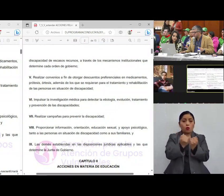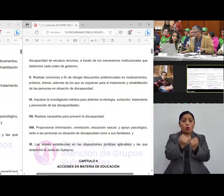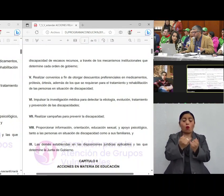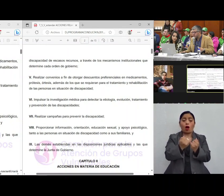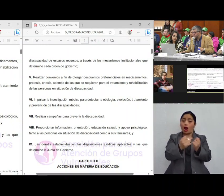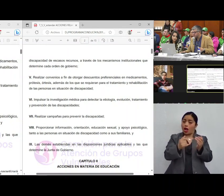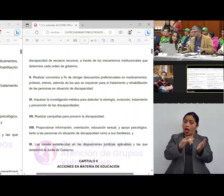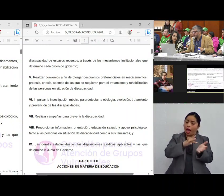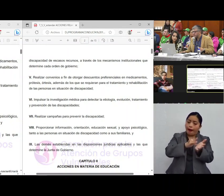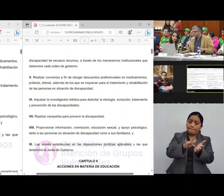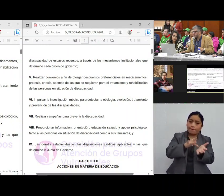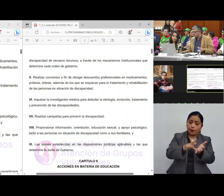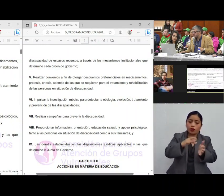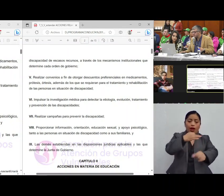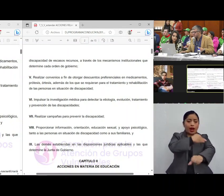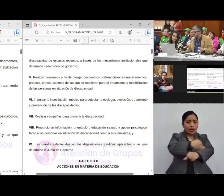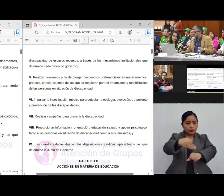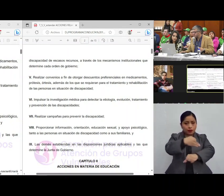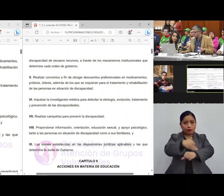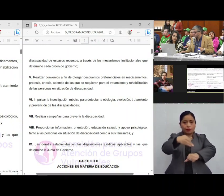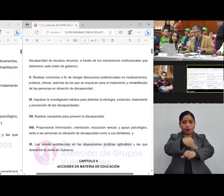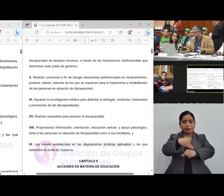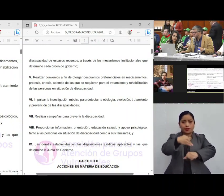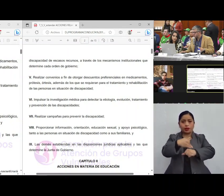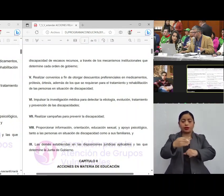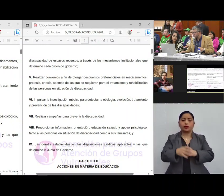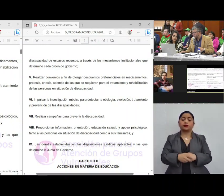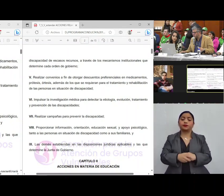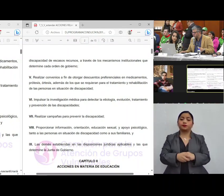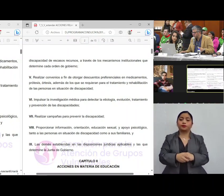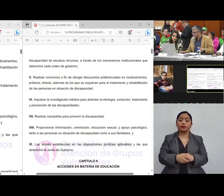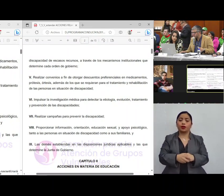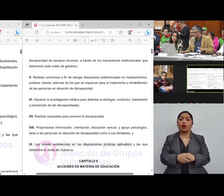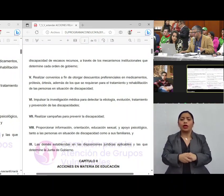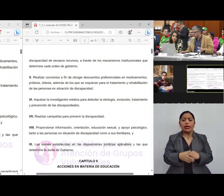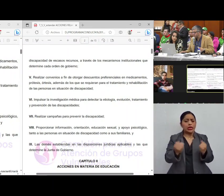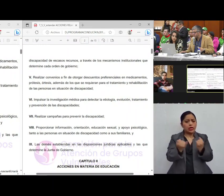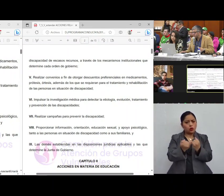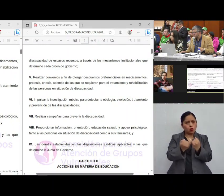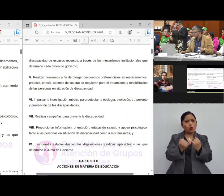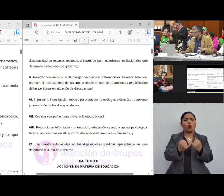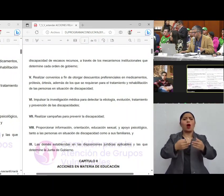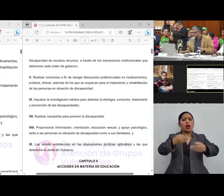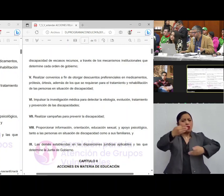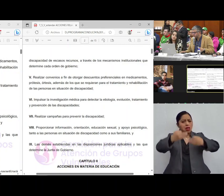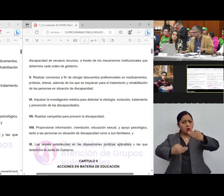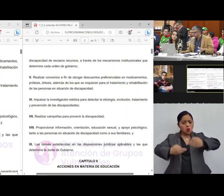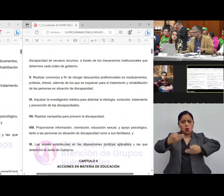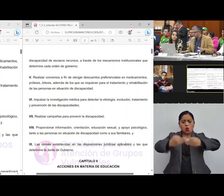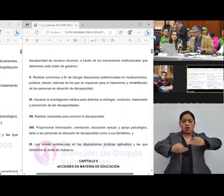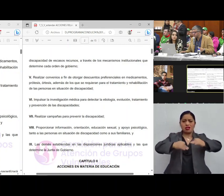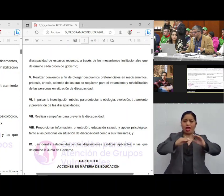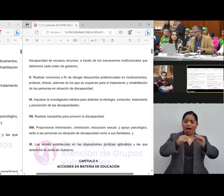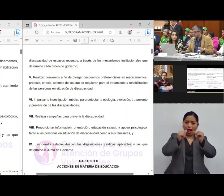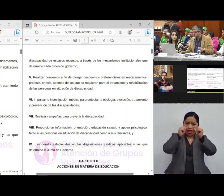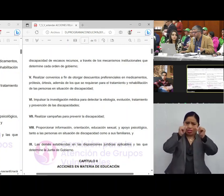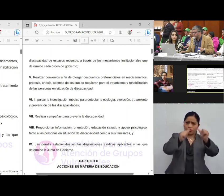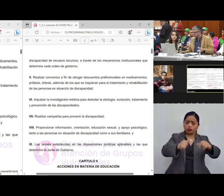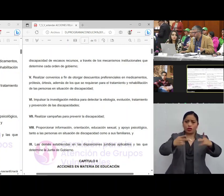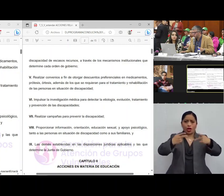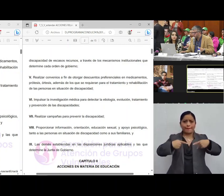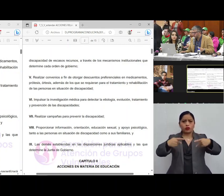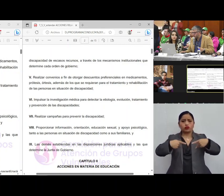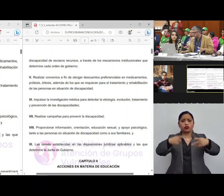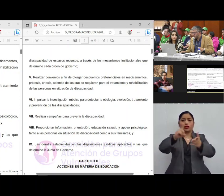familiares y las demás establecidas en las disposiciones jurídicas aplicables y las que determine